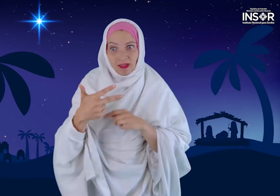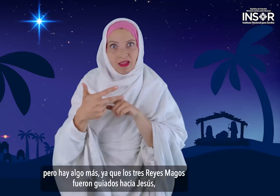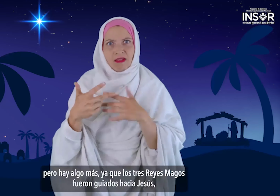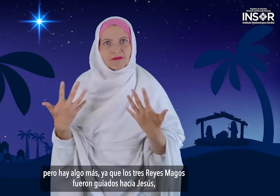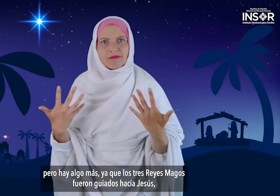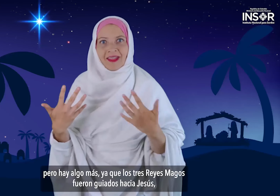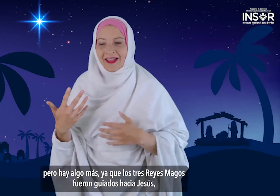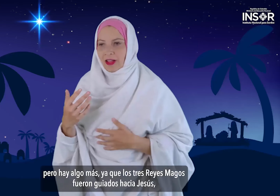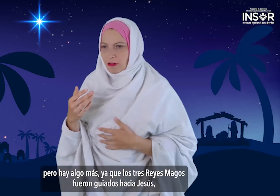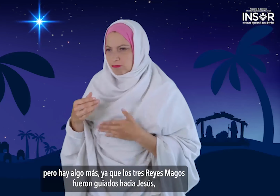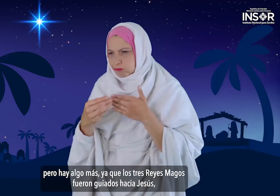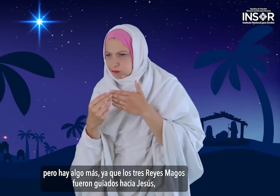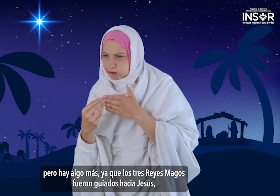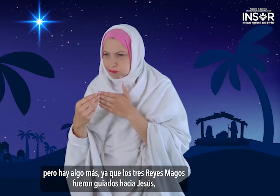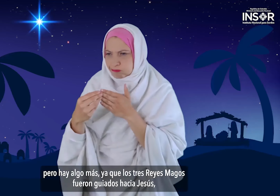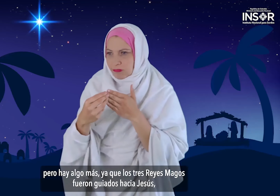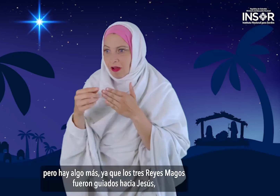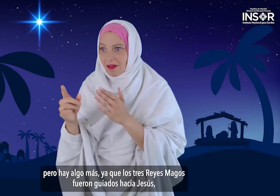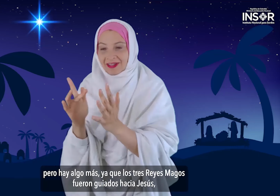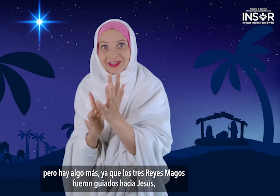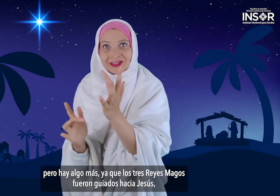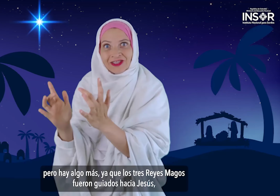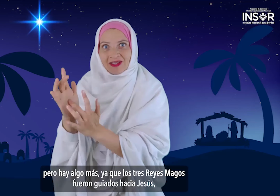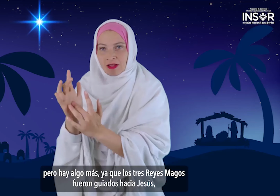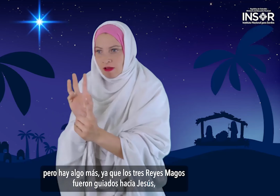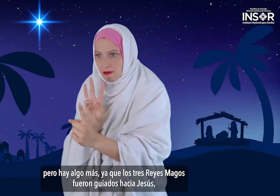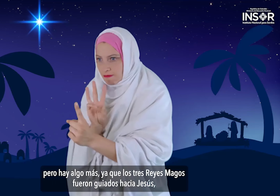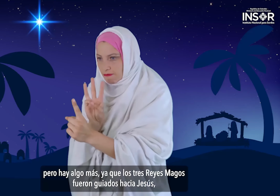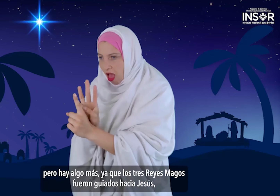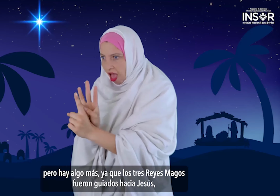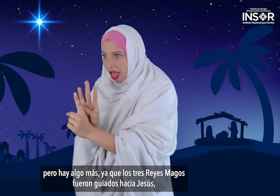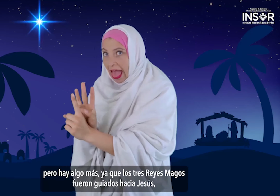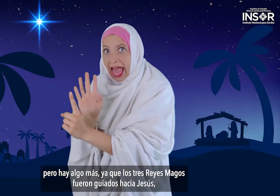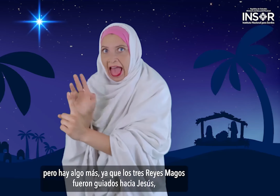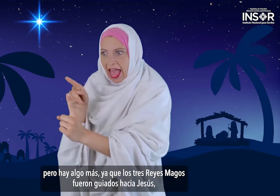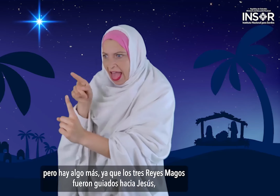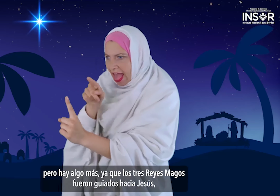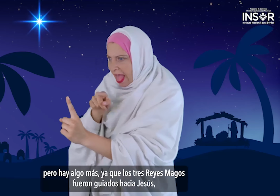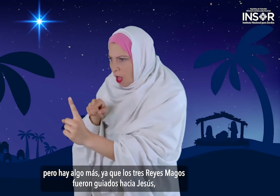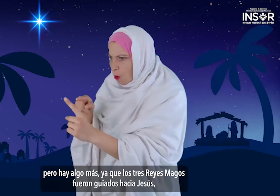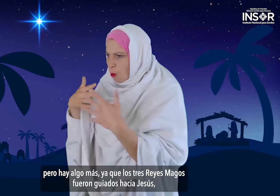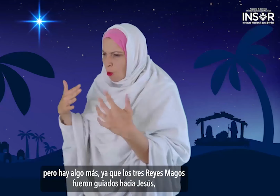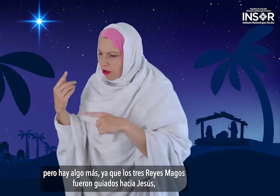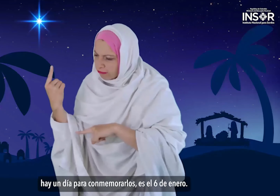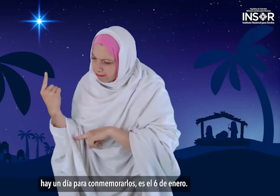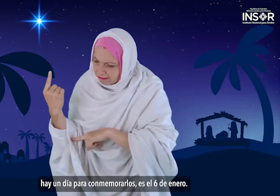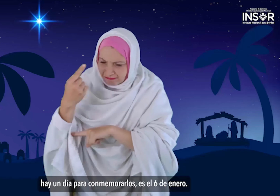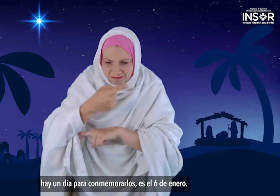Pero, hay algo más. Ya que los tres reyes magos fueron guiados hacia Jesús, hay un día